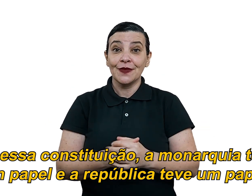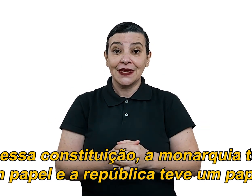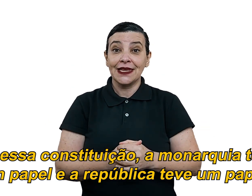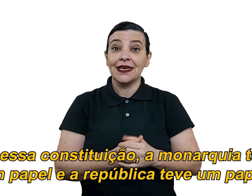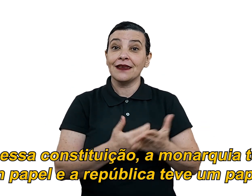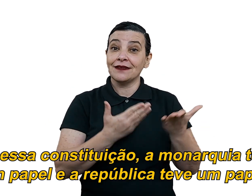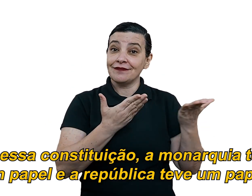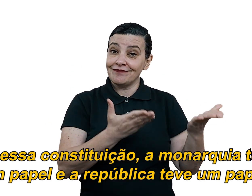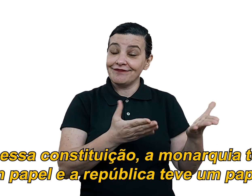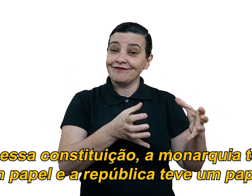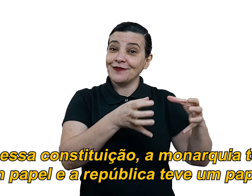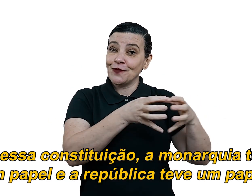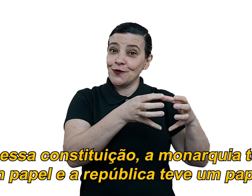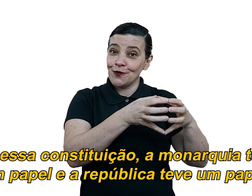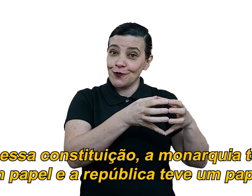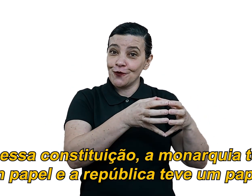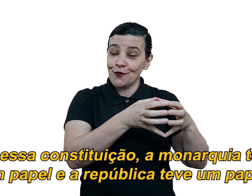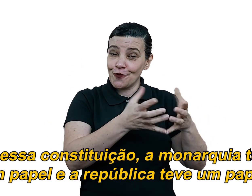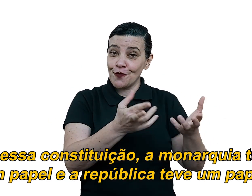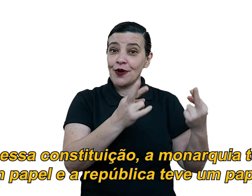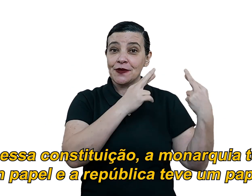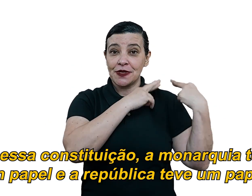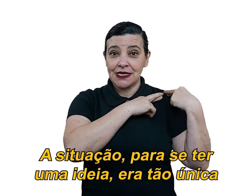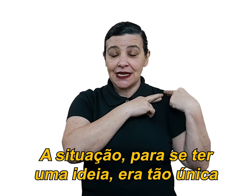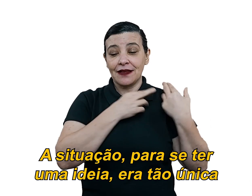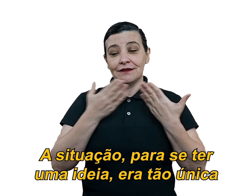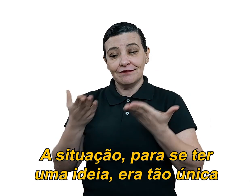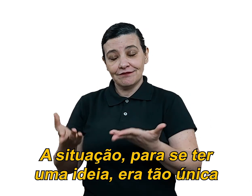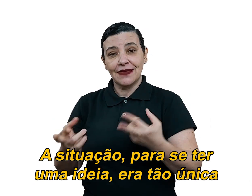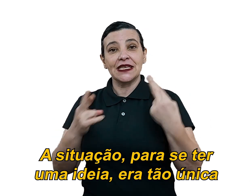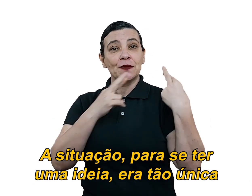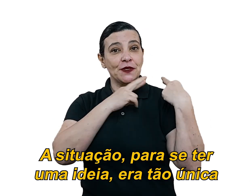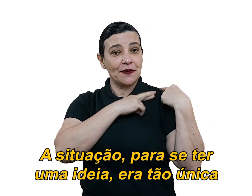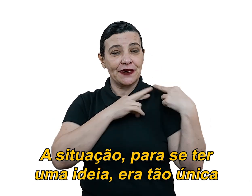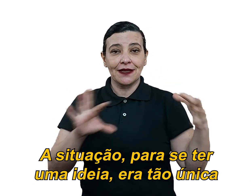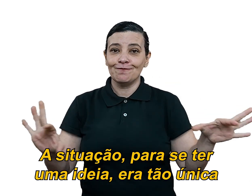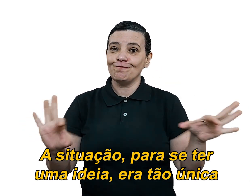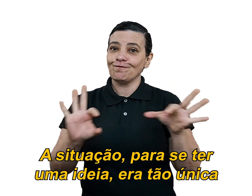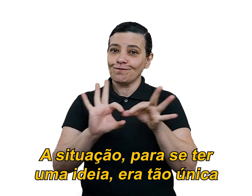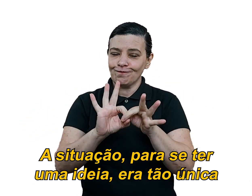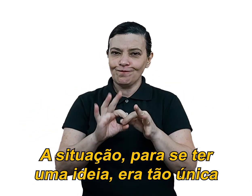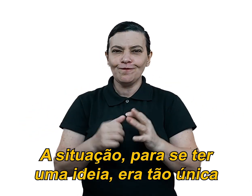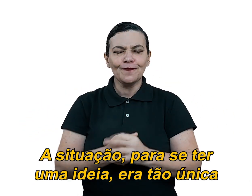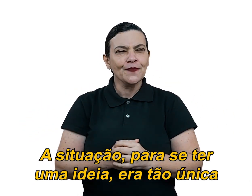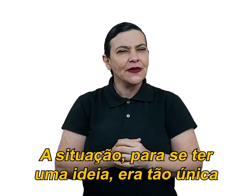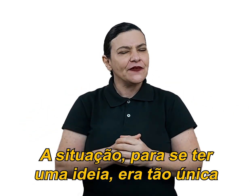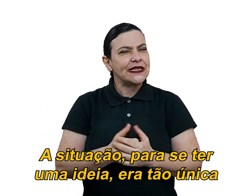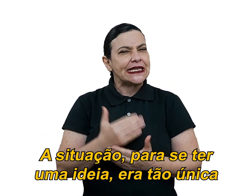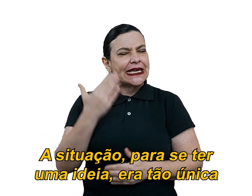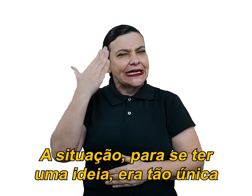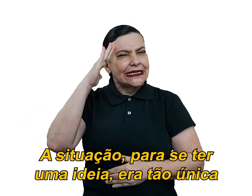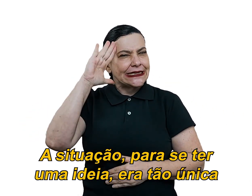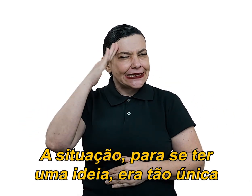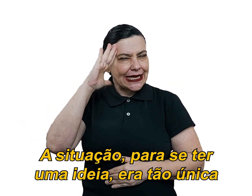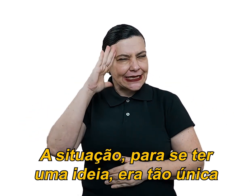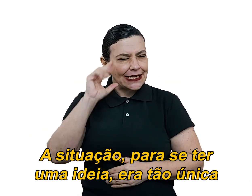a monarquia teve um papel e a república teve um papel. A situação, para se ter uma ideia, era